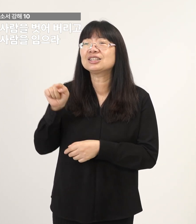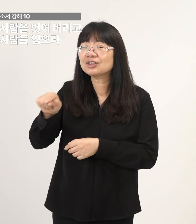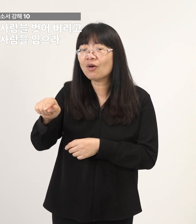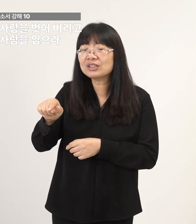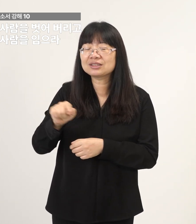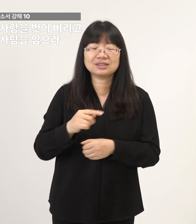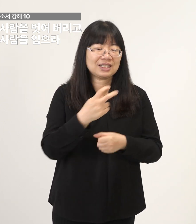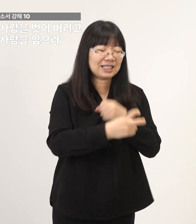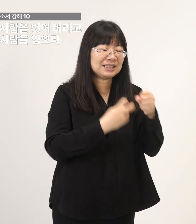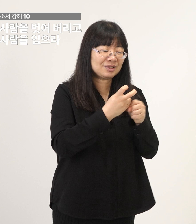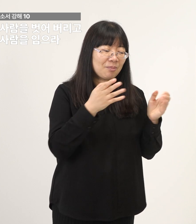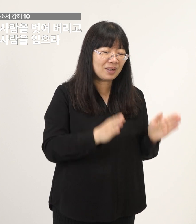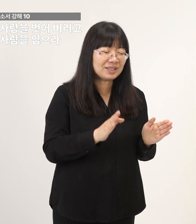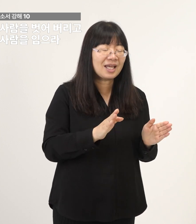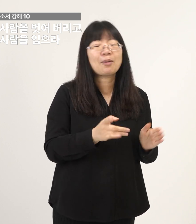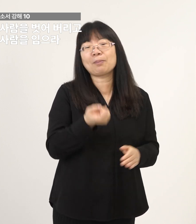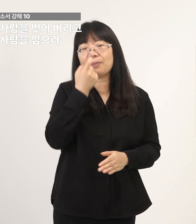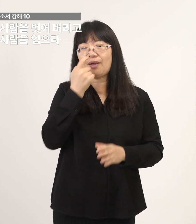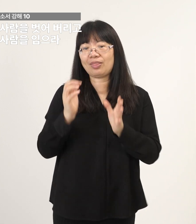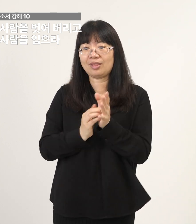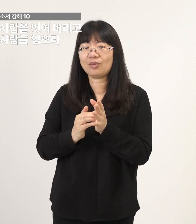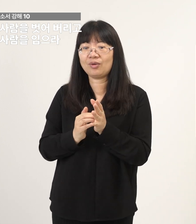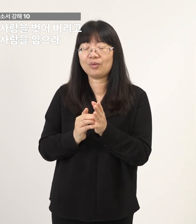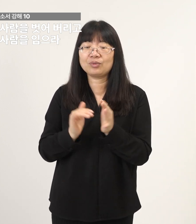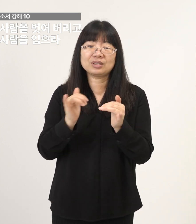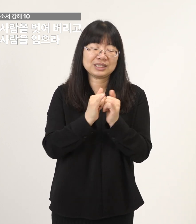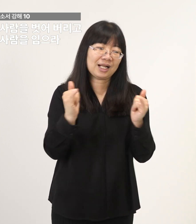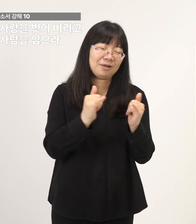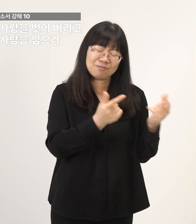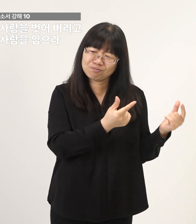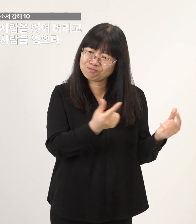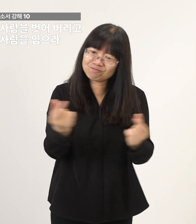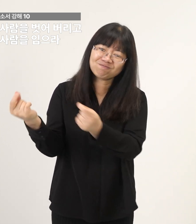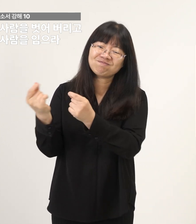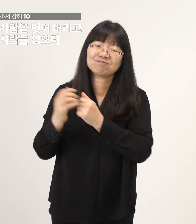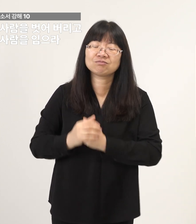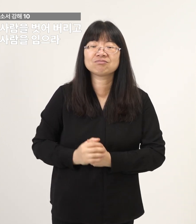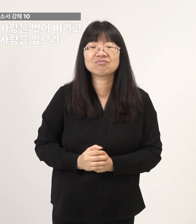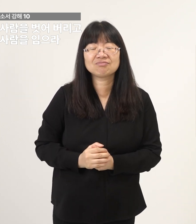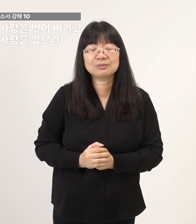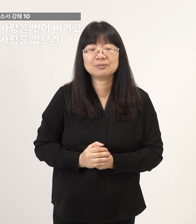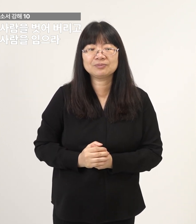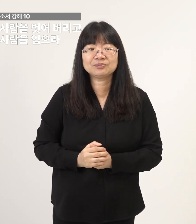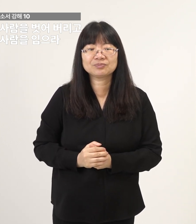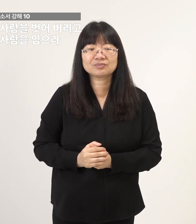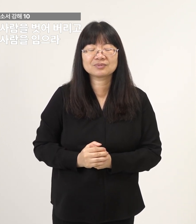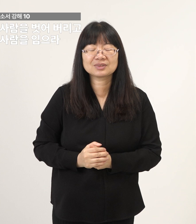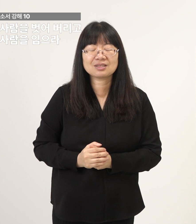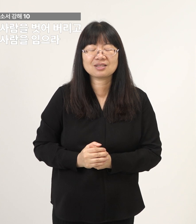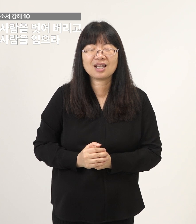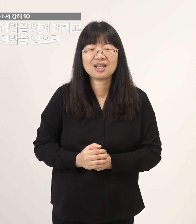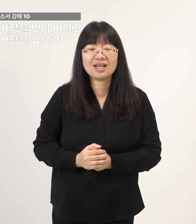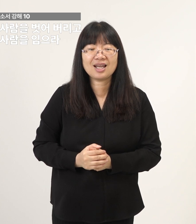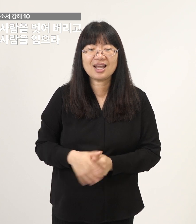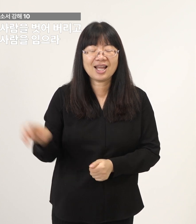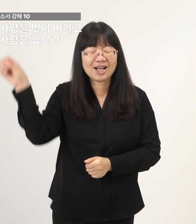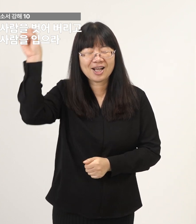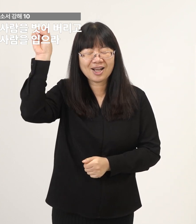거예요. 원래 사람이 그래요. 이게 휙휙 성장하는 사람은